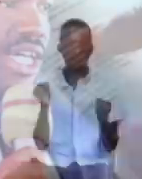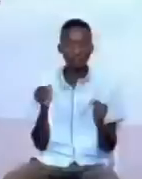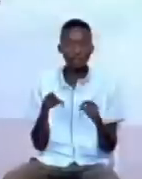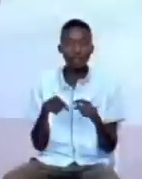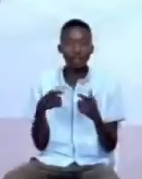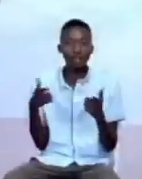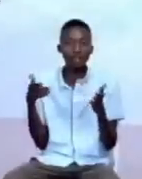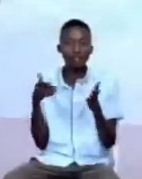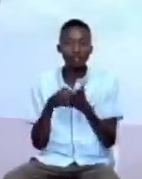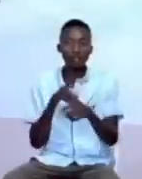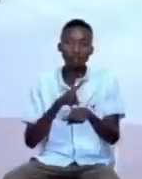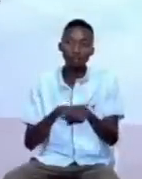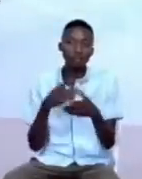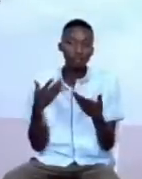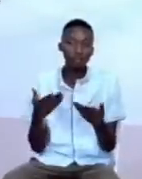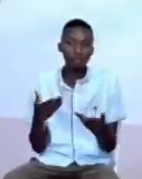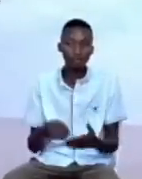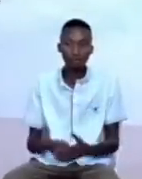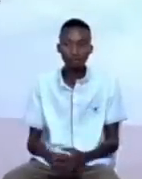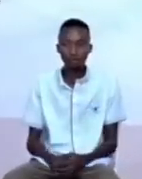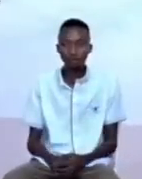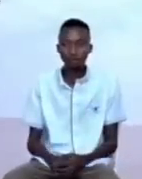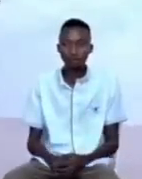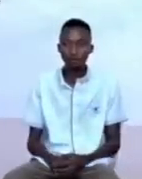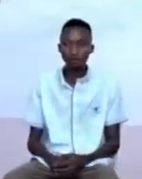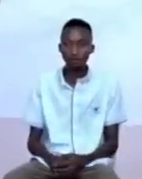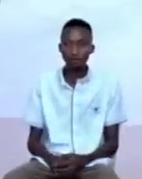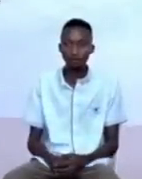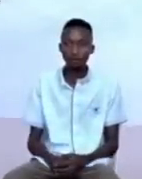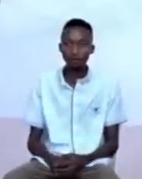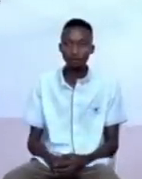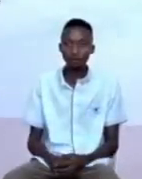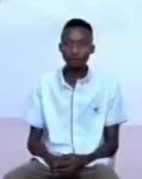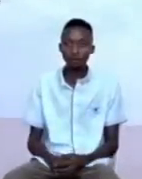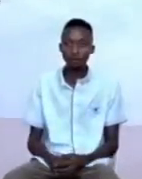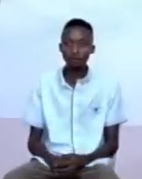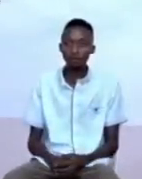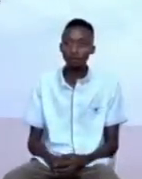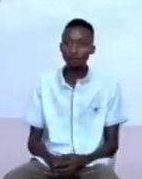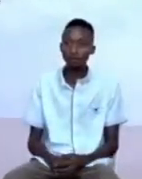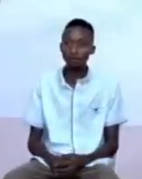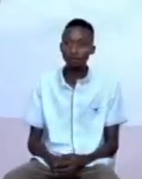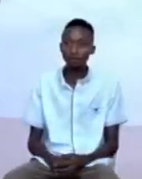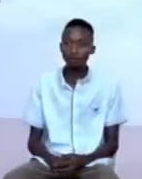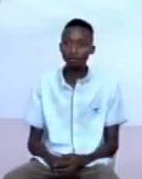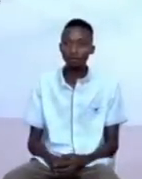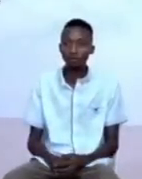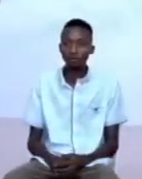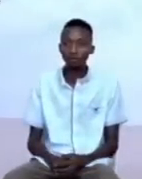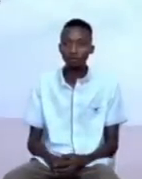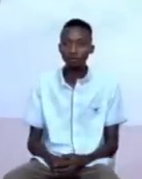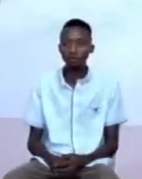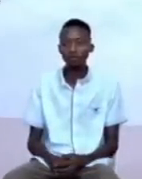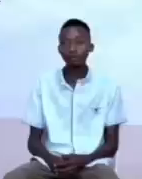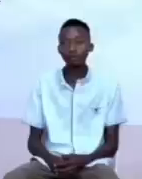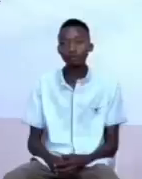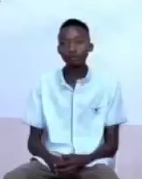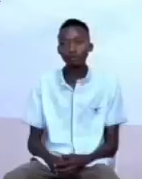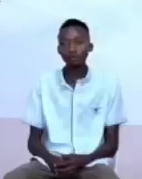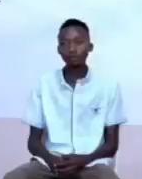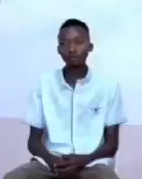Lakini ifike saa Pepsi ya baridi unaiona hapo na unauambia mwili nimegoma sikupi.